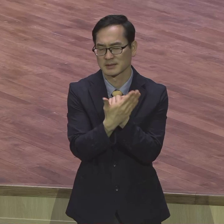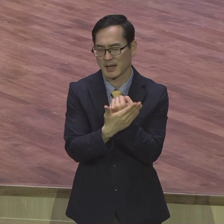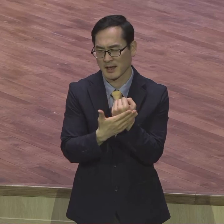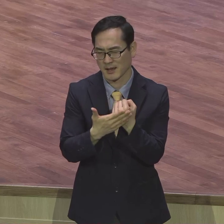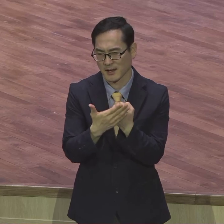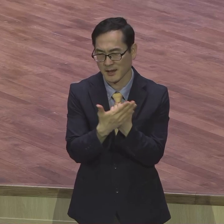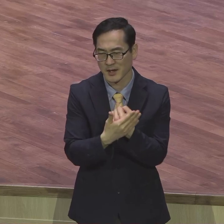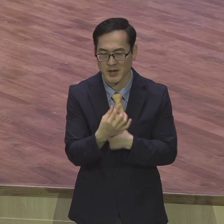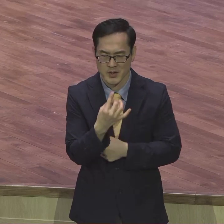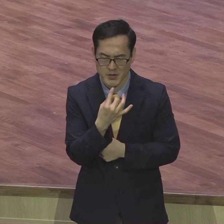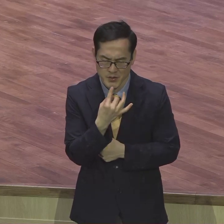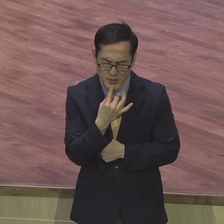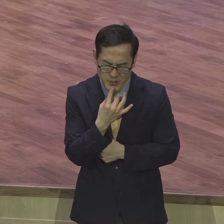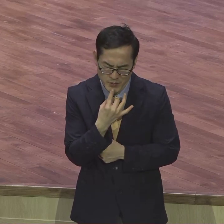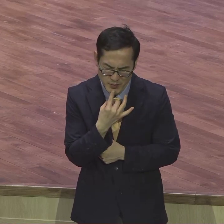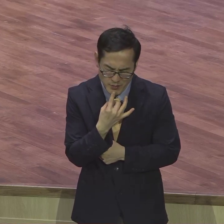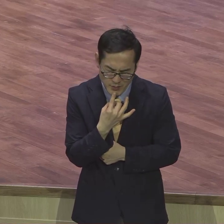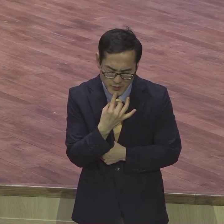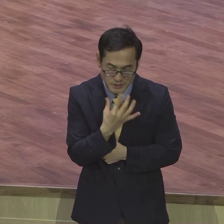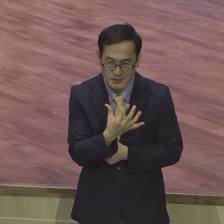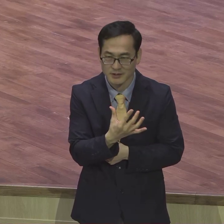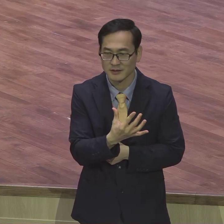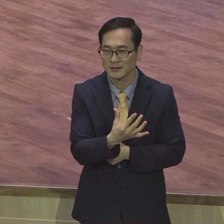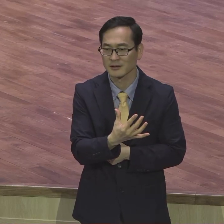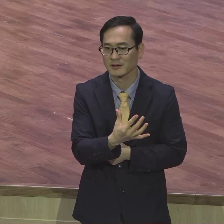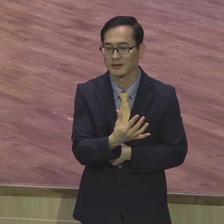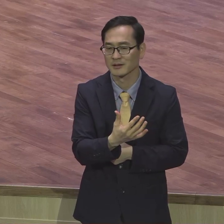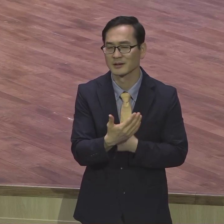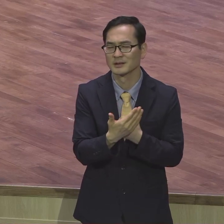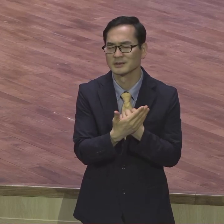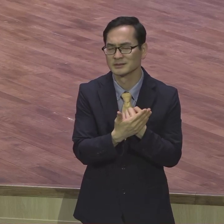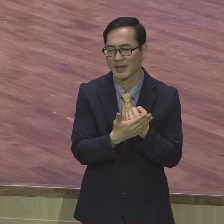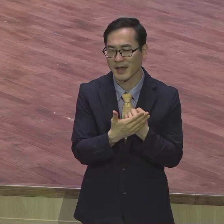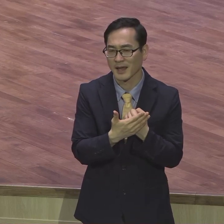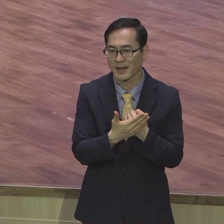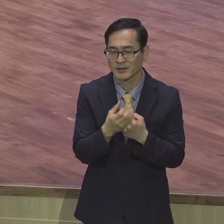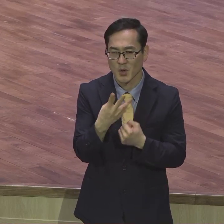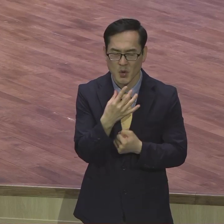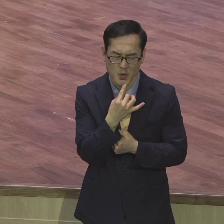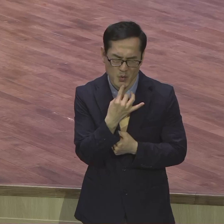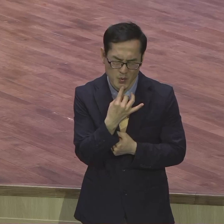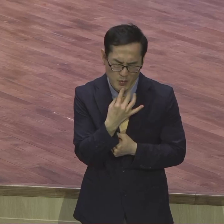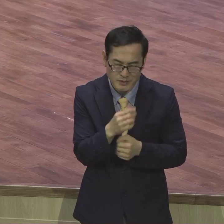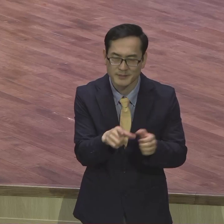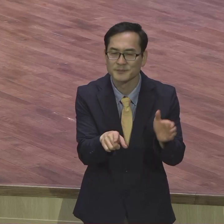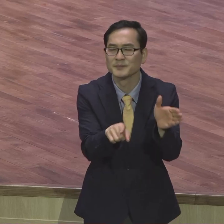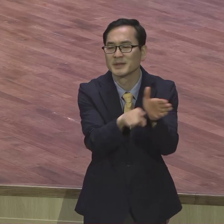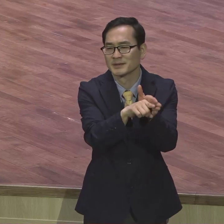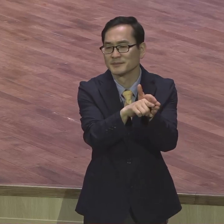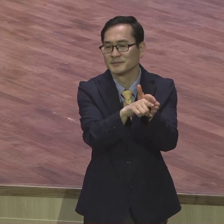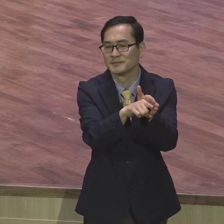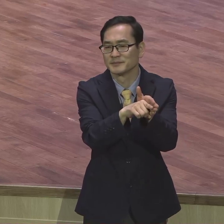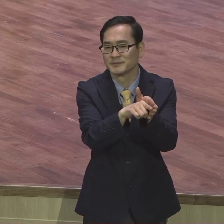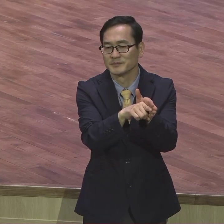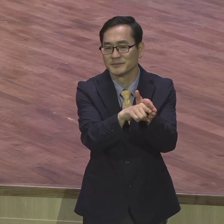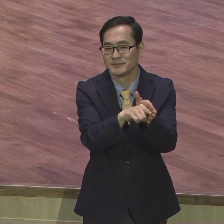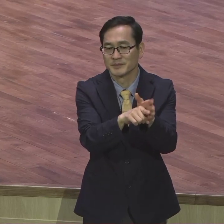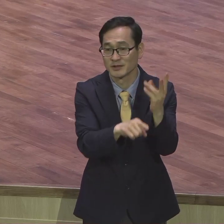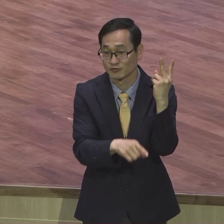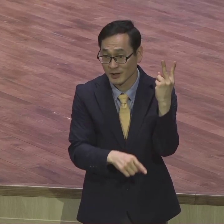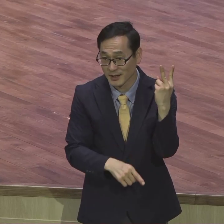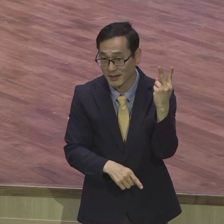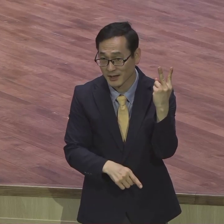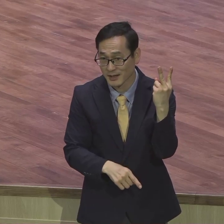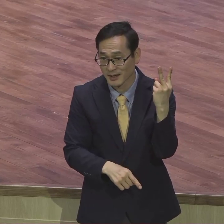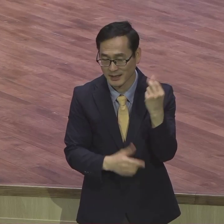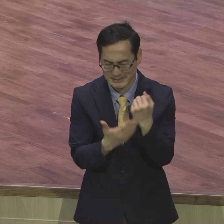오직 솔라그라티아 오직 믿음 솔라피데라는 두개가지고